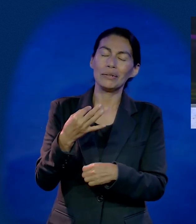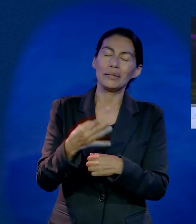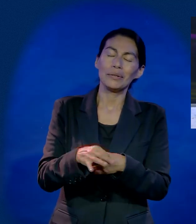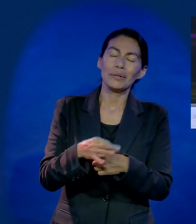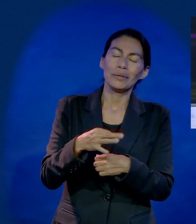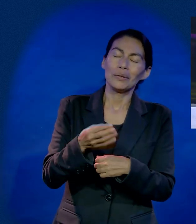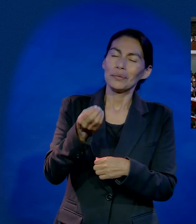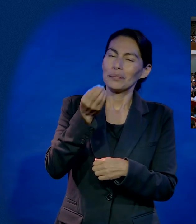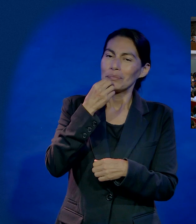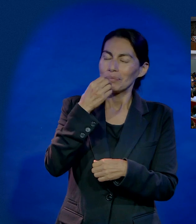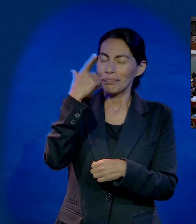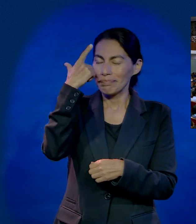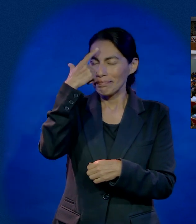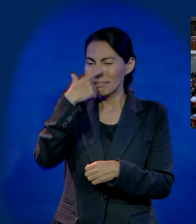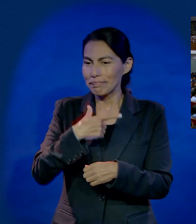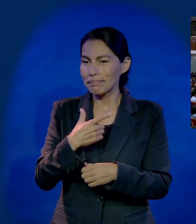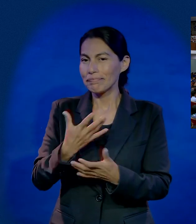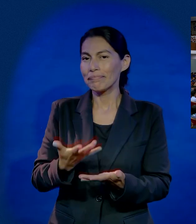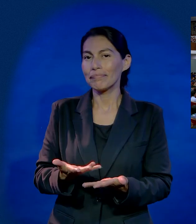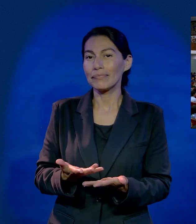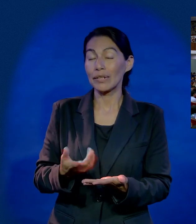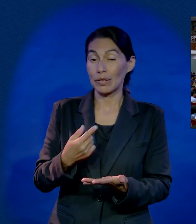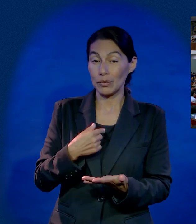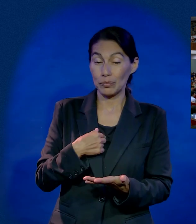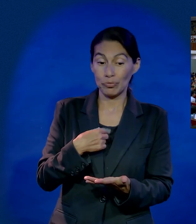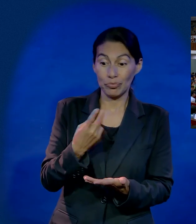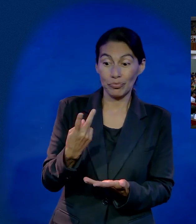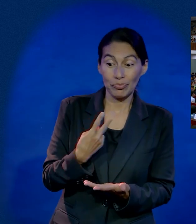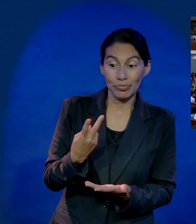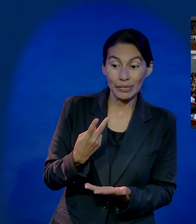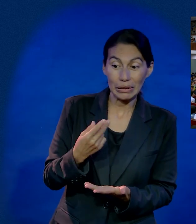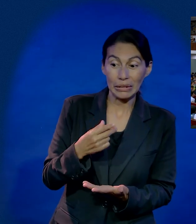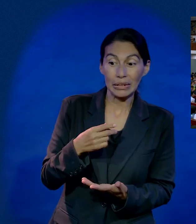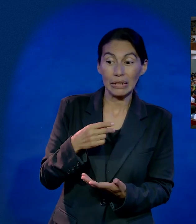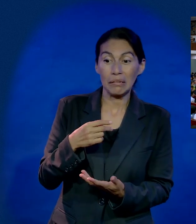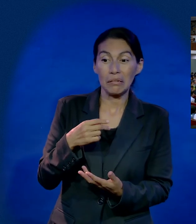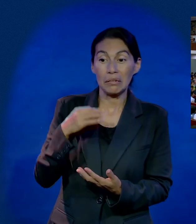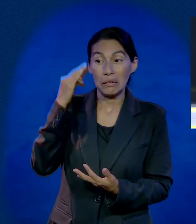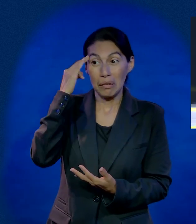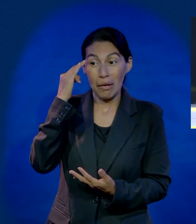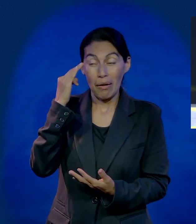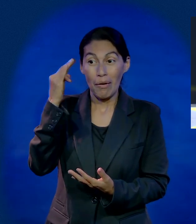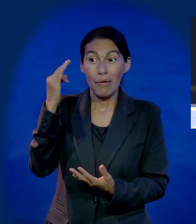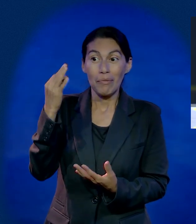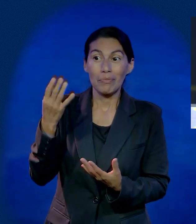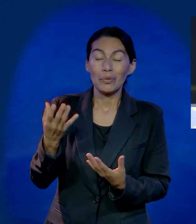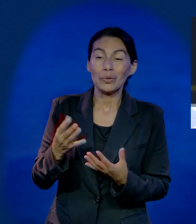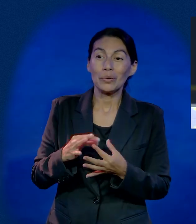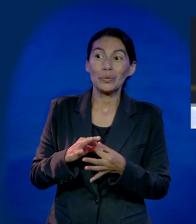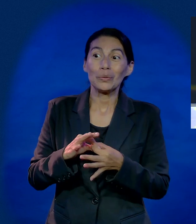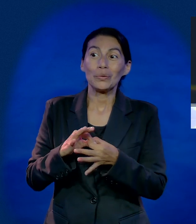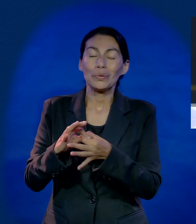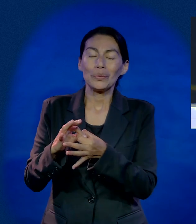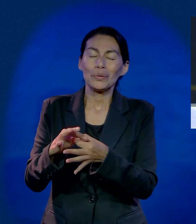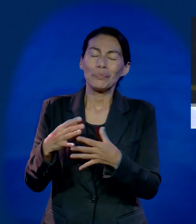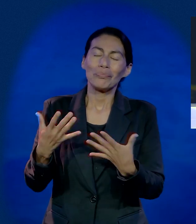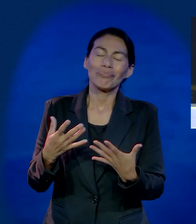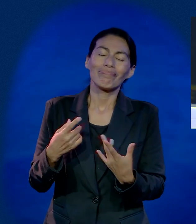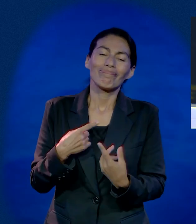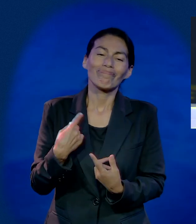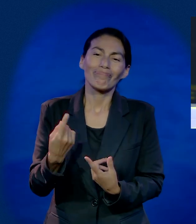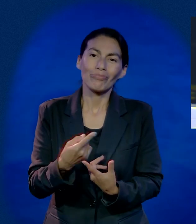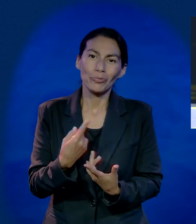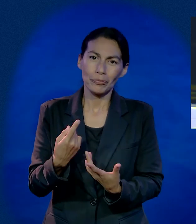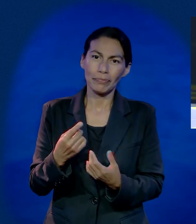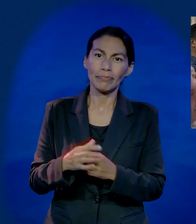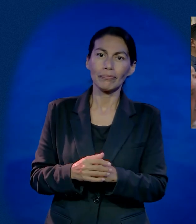charla dice, sabes, he pensado que ya hemos llevado suficiente tiempo juntos. Y tú dices, sí,